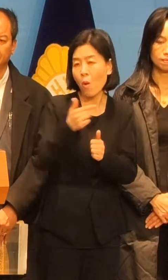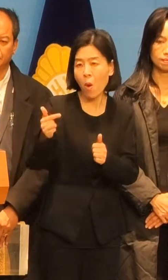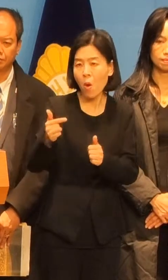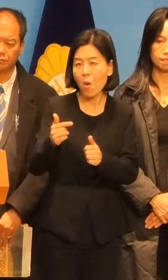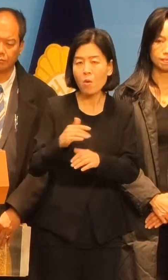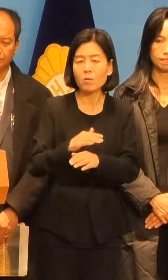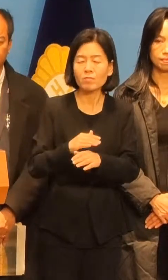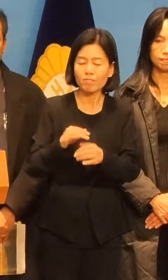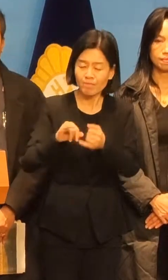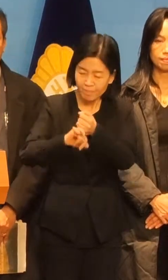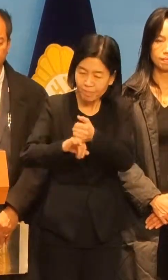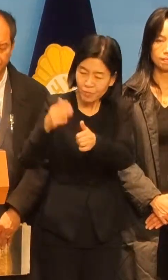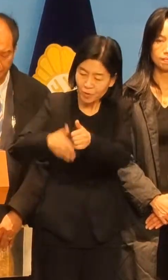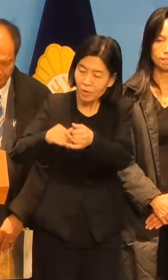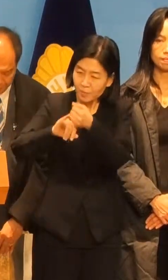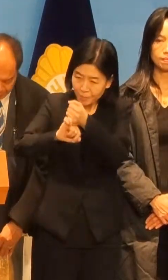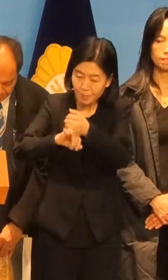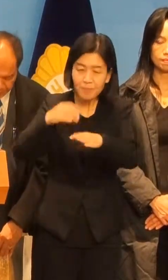감사합니다.